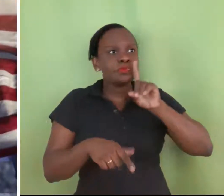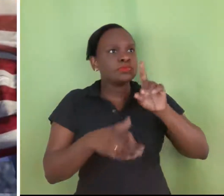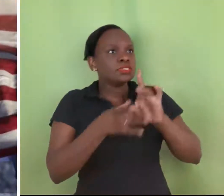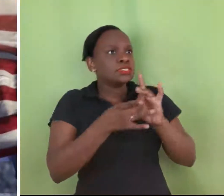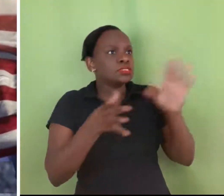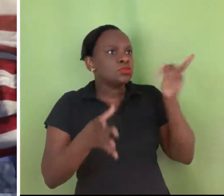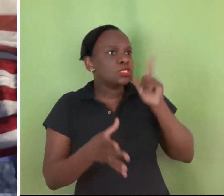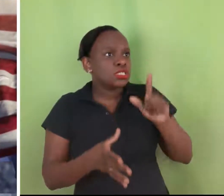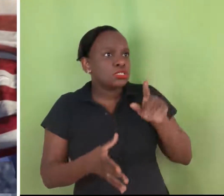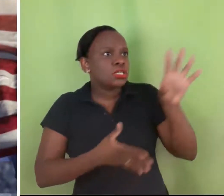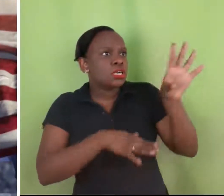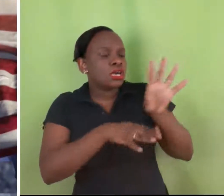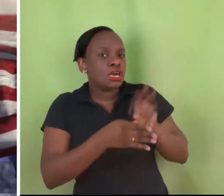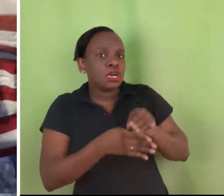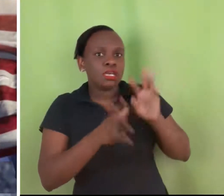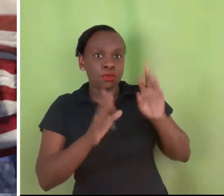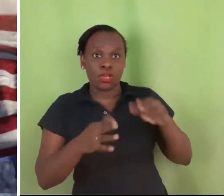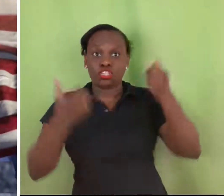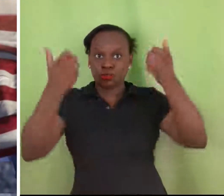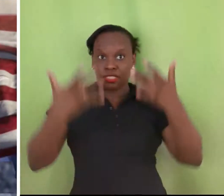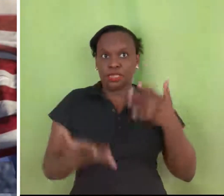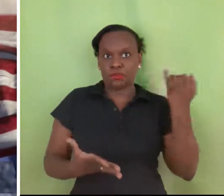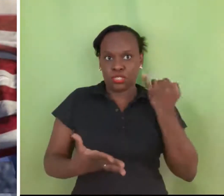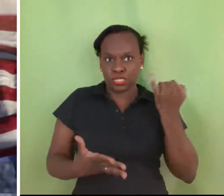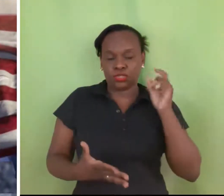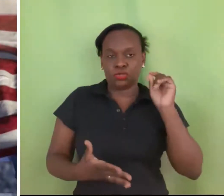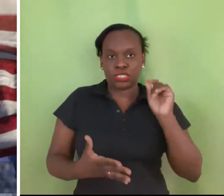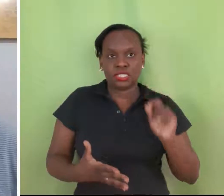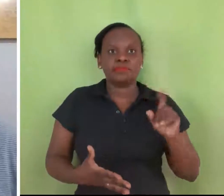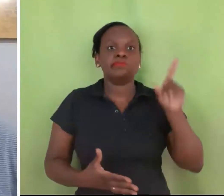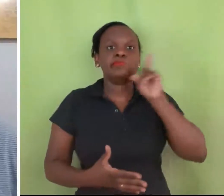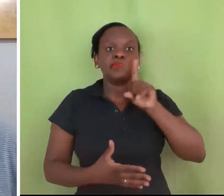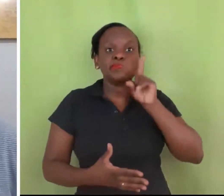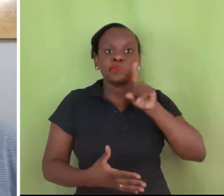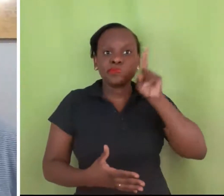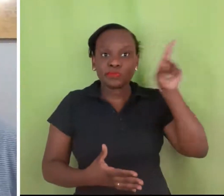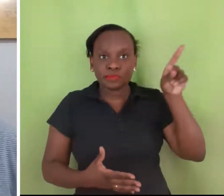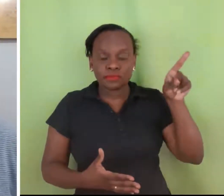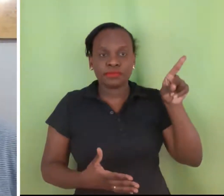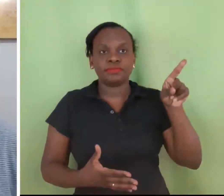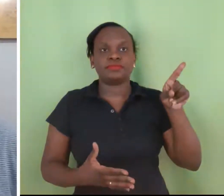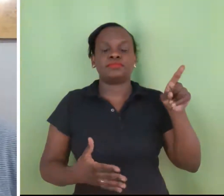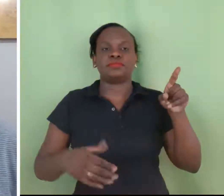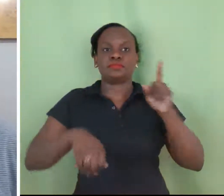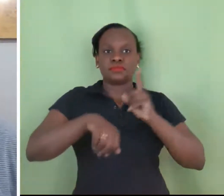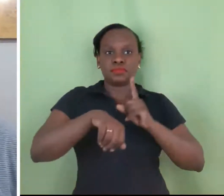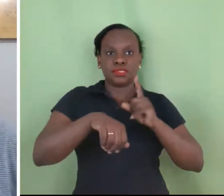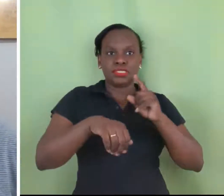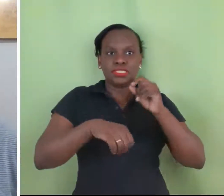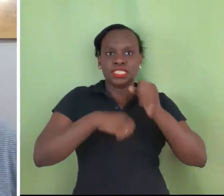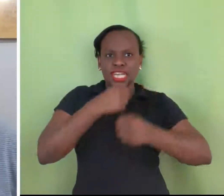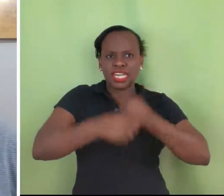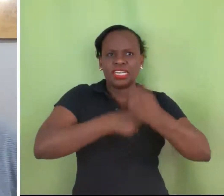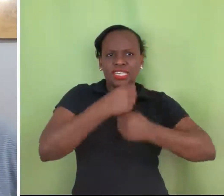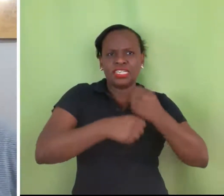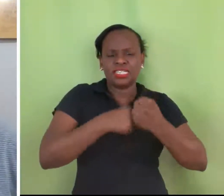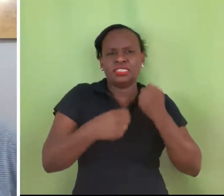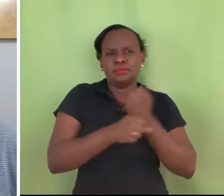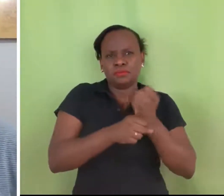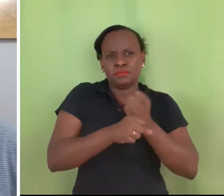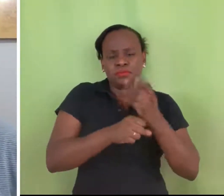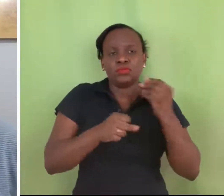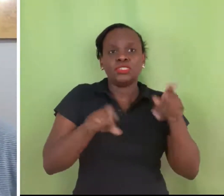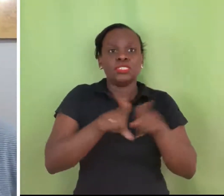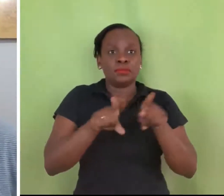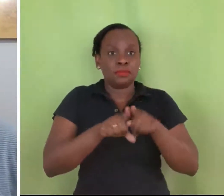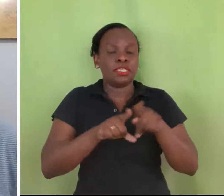uma explicação, né, importante, os Estados Unidos, durante alguns séculos, né, também foram